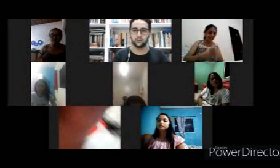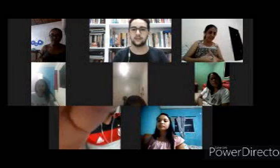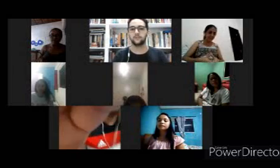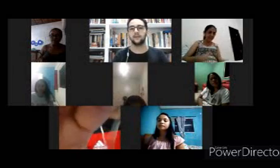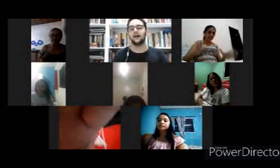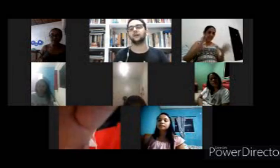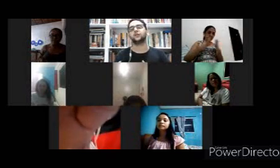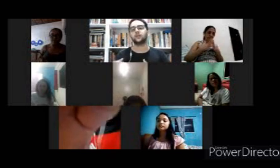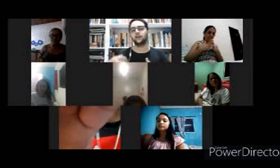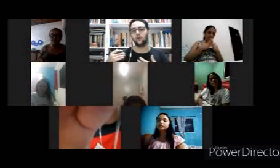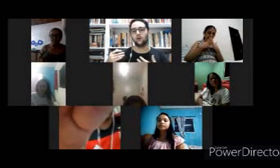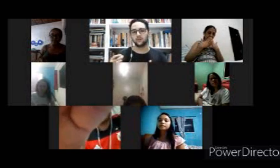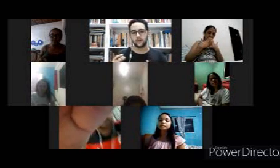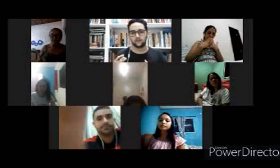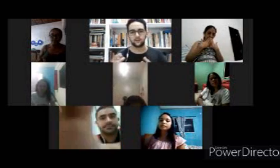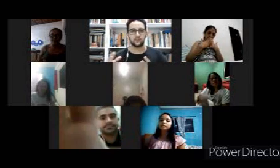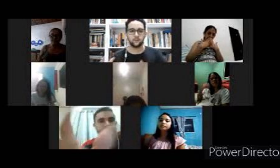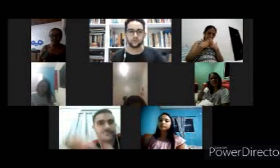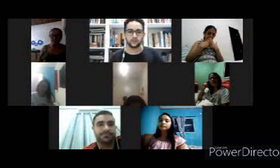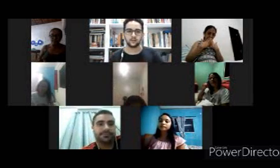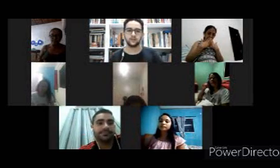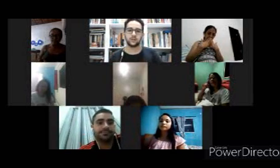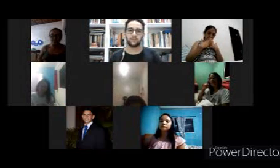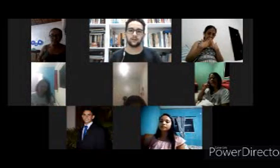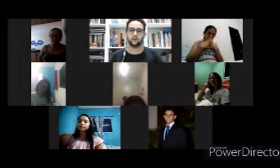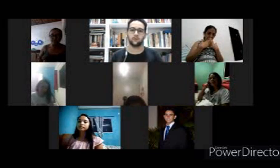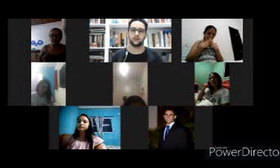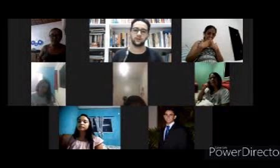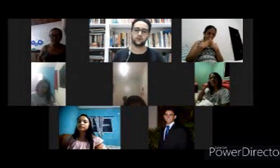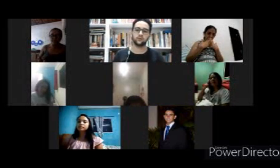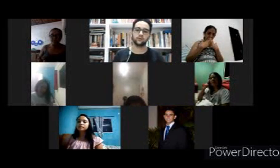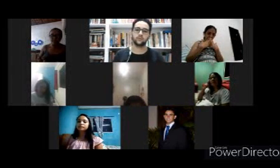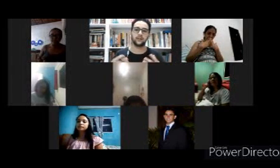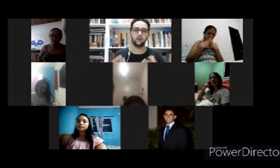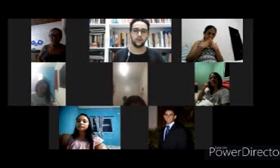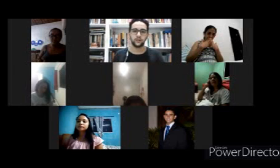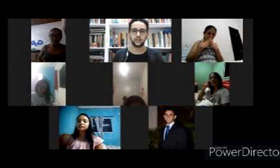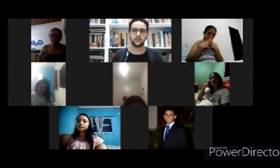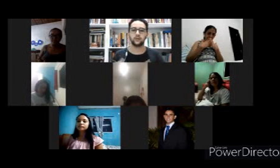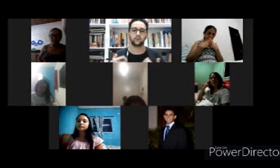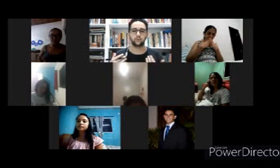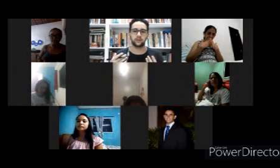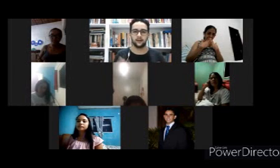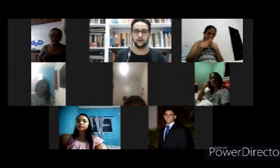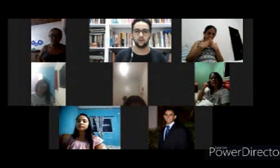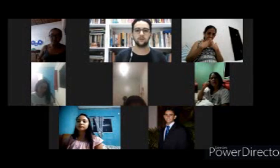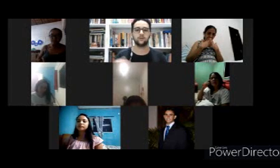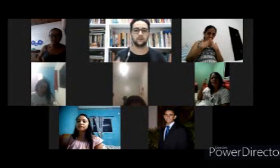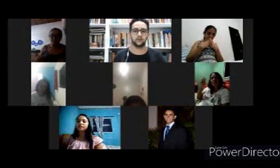surdas, a gente treinou algumas palavras avulsas que a gente aprendeu quando a gente estudou sobre linguística e estrutura da língua,